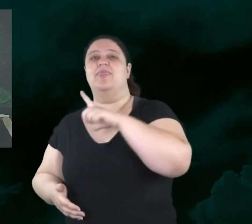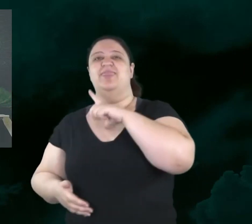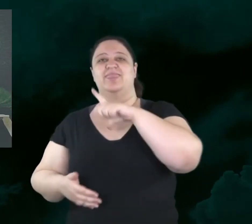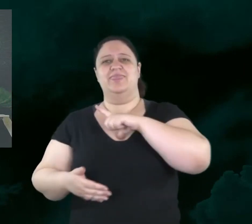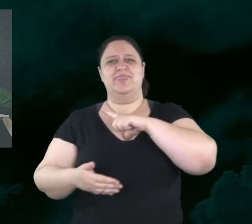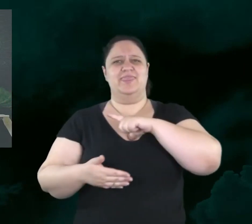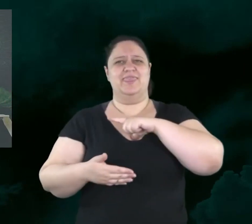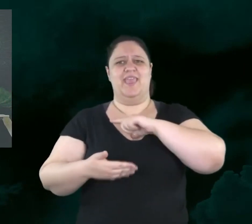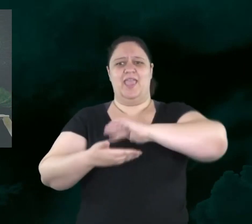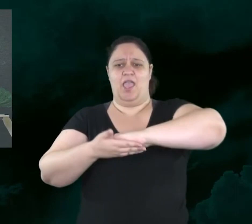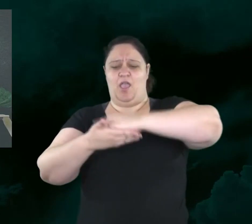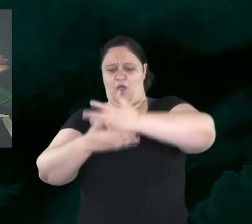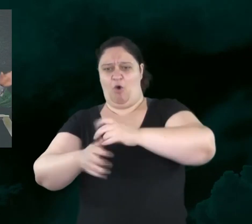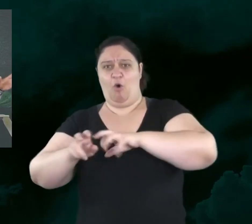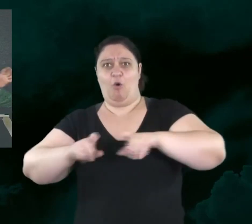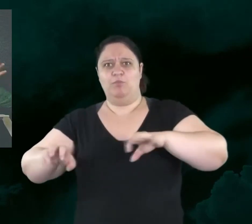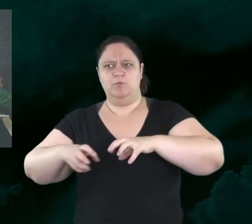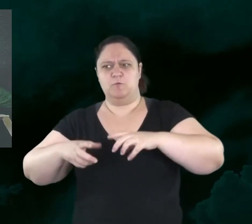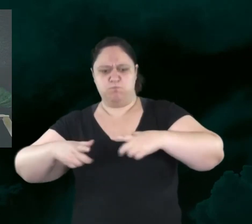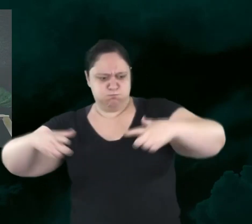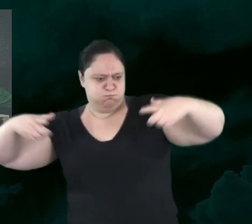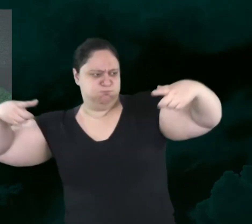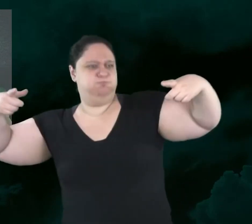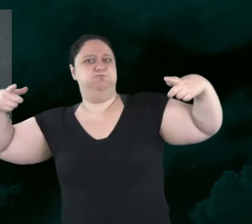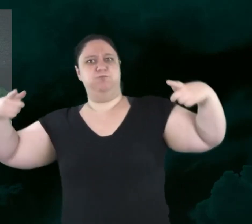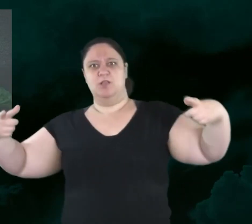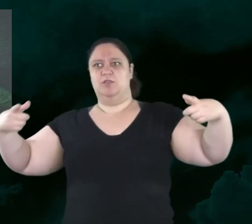né, a perder de vista. Então,